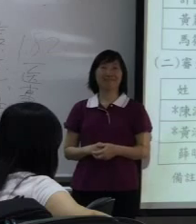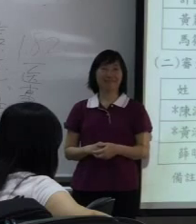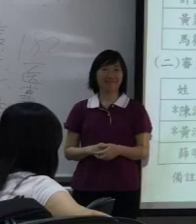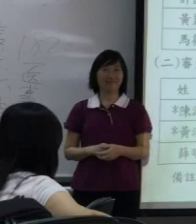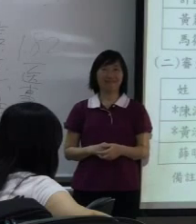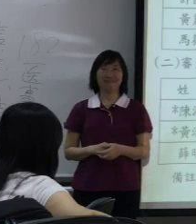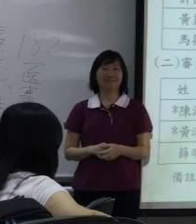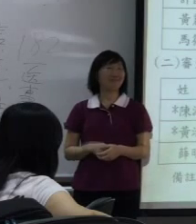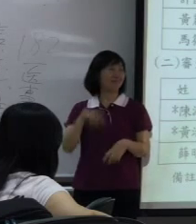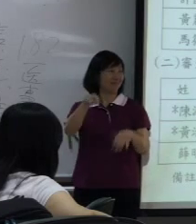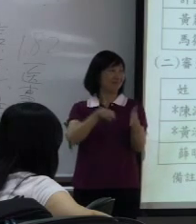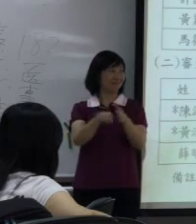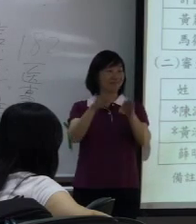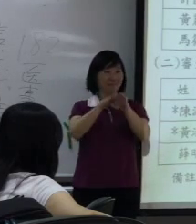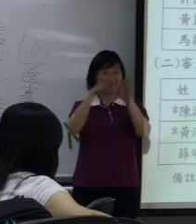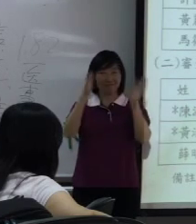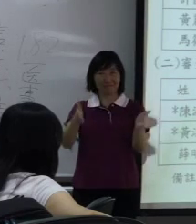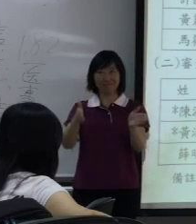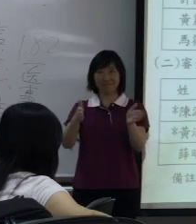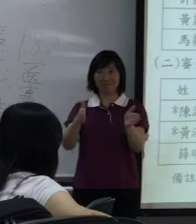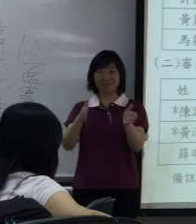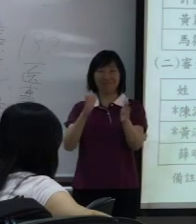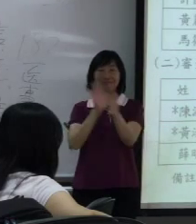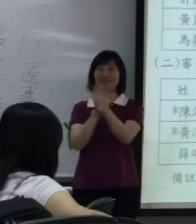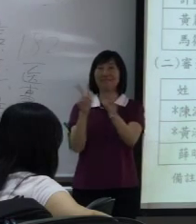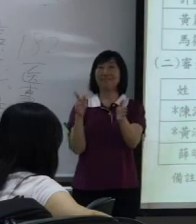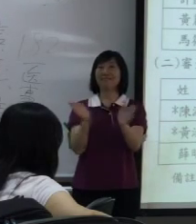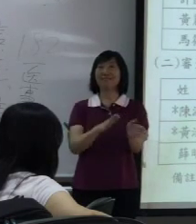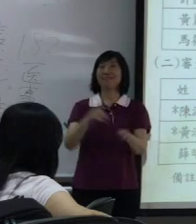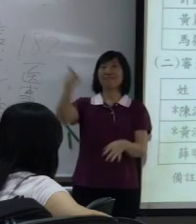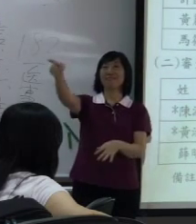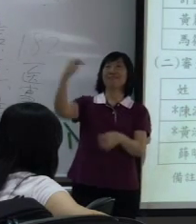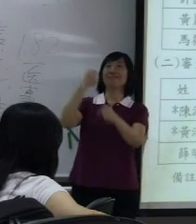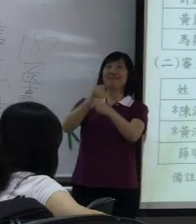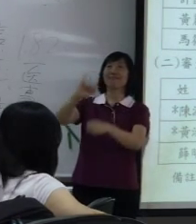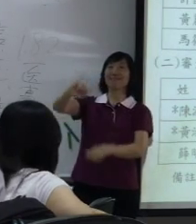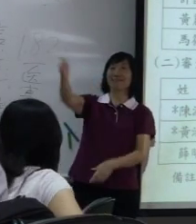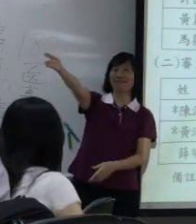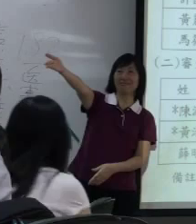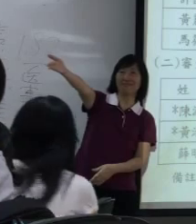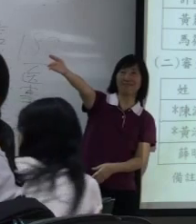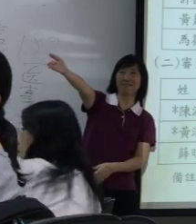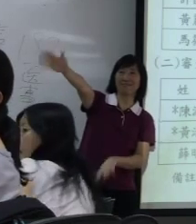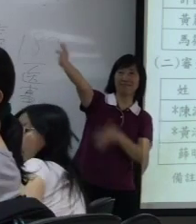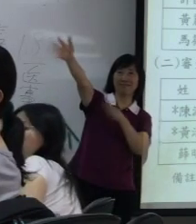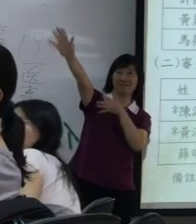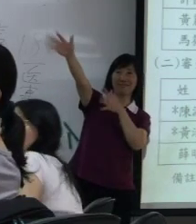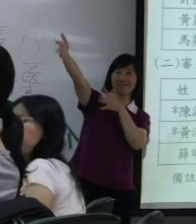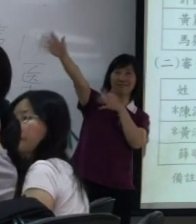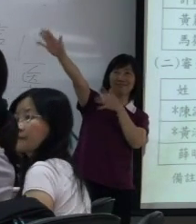这个专案的专任助理马小姐在后面。